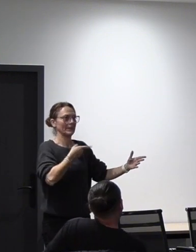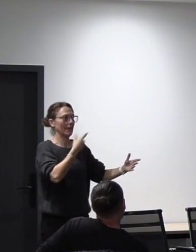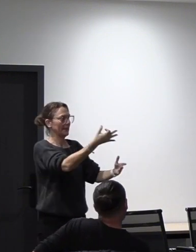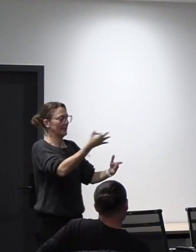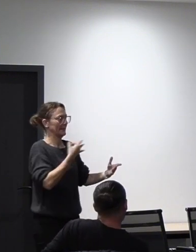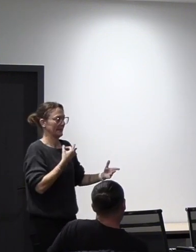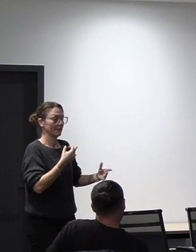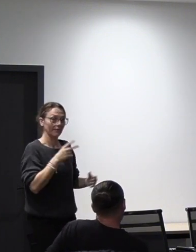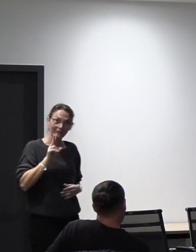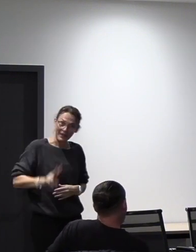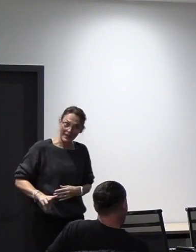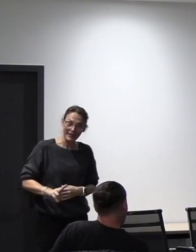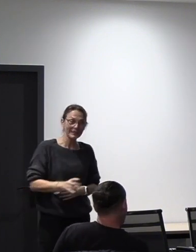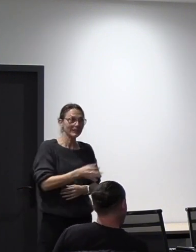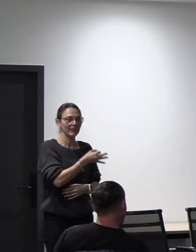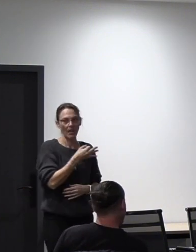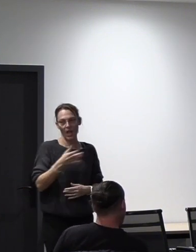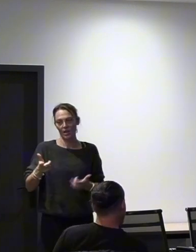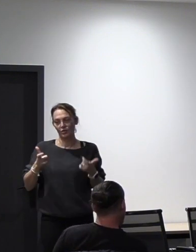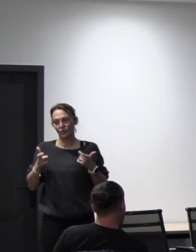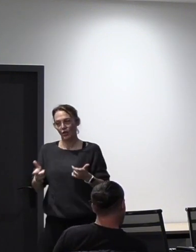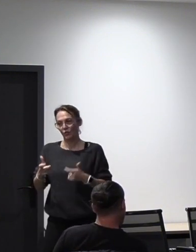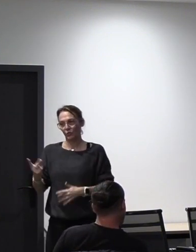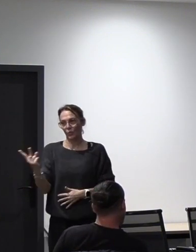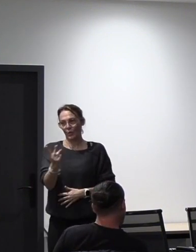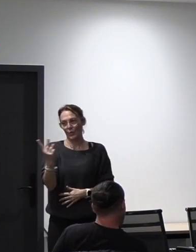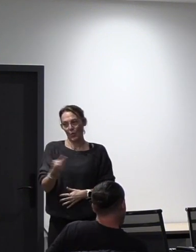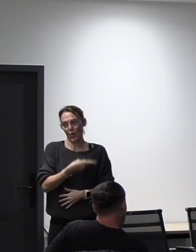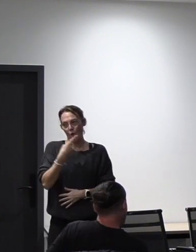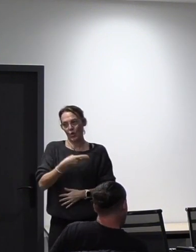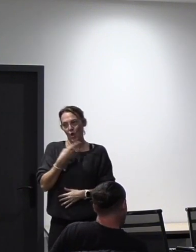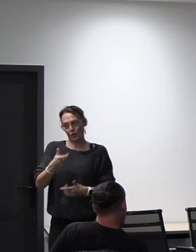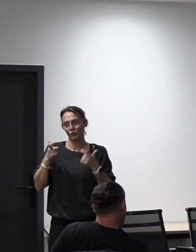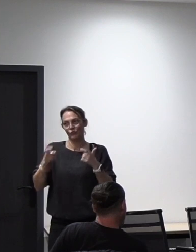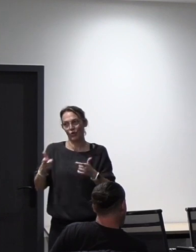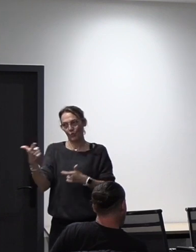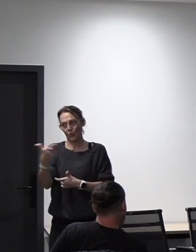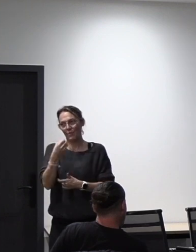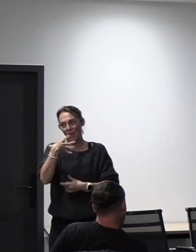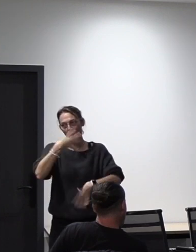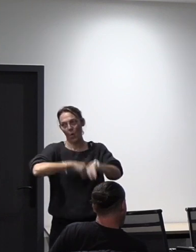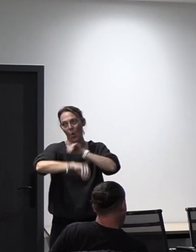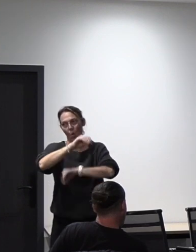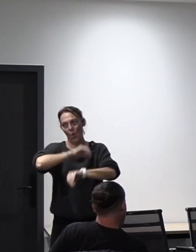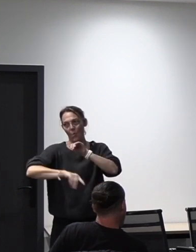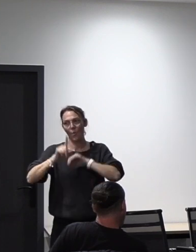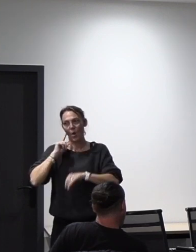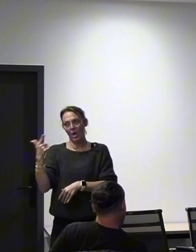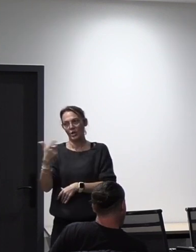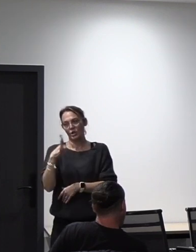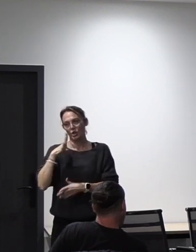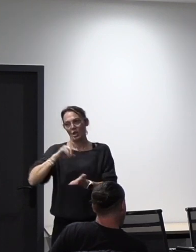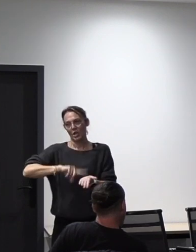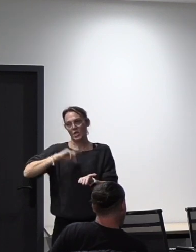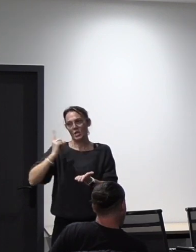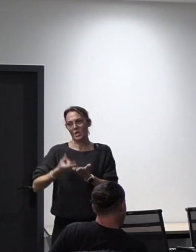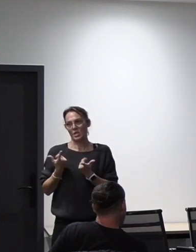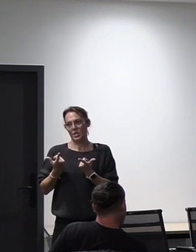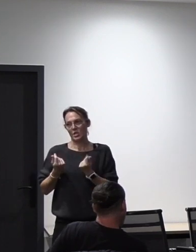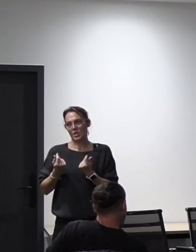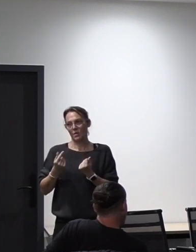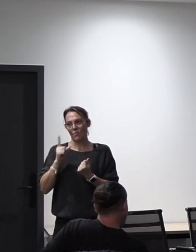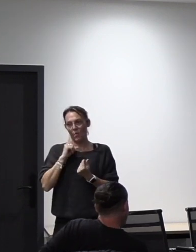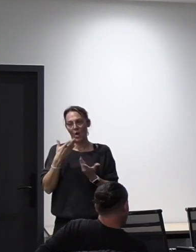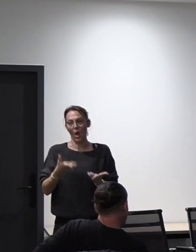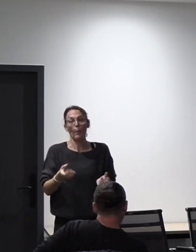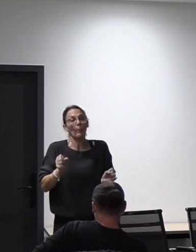dire, histoire vraie, il a de la chance que vous soyez médecins tous les deux, donc vous allez bien vous occuper de lui, vous avez un certain moyen, parce qu'au moins on en